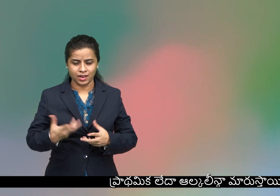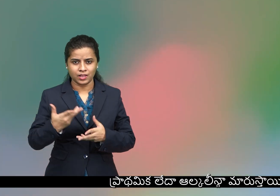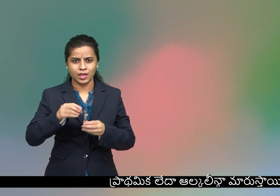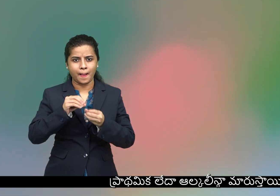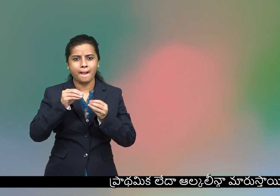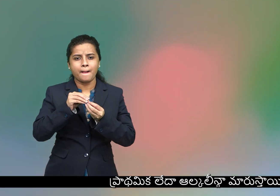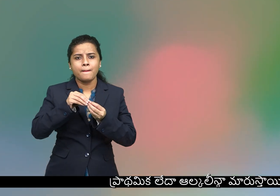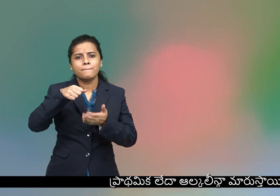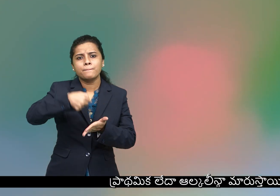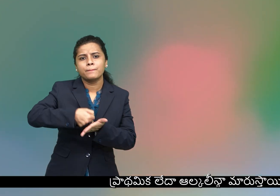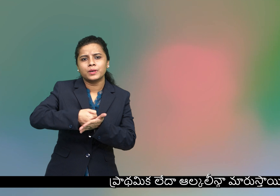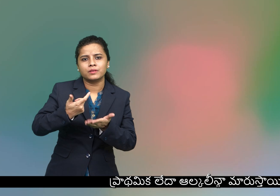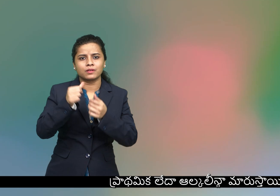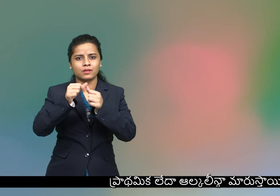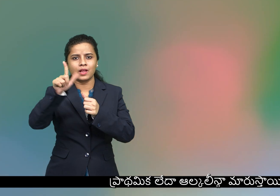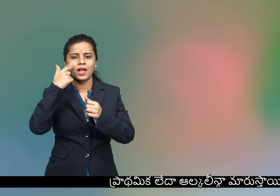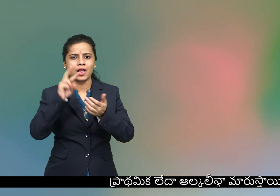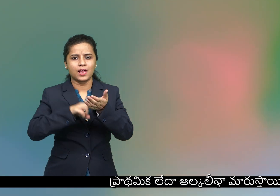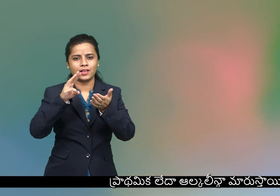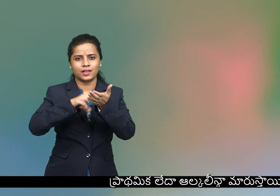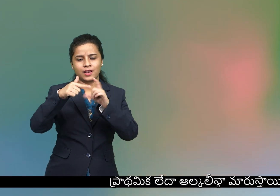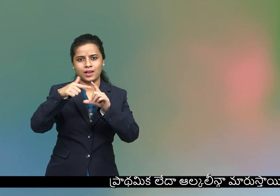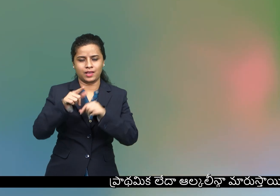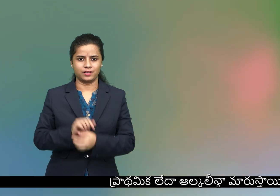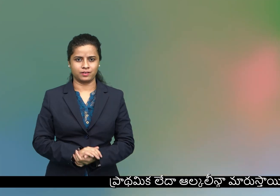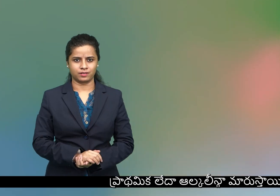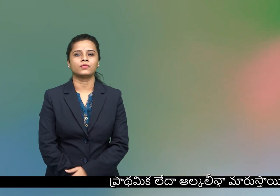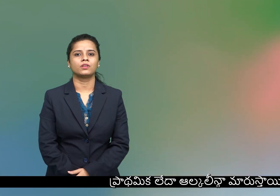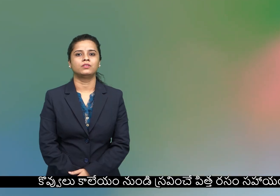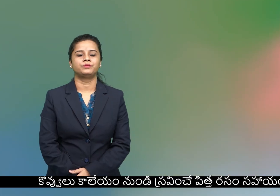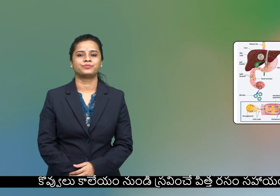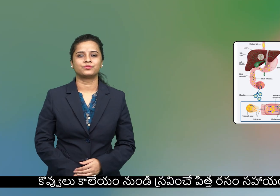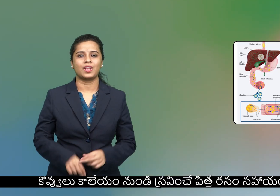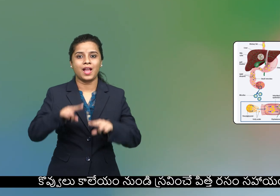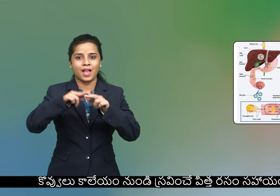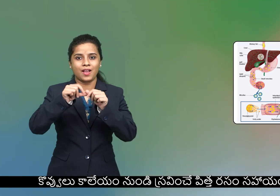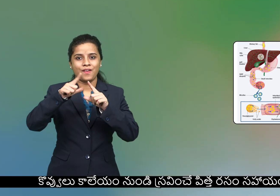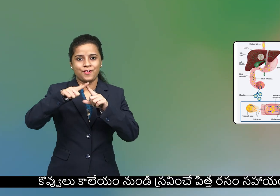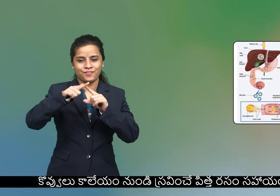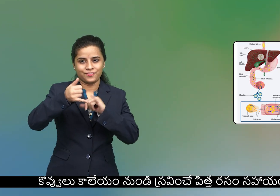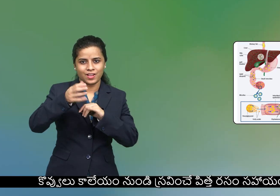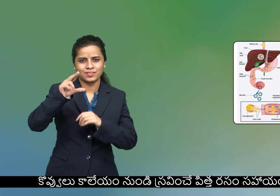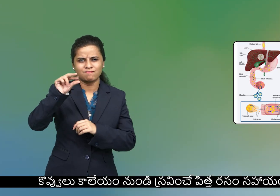ప్రాథమిక లేదా ఆల్కలీన్గా మారుస్తాయి. కొవ్వులు కాలేయం నుండి